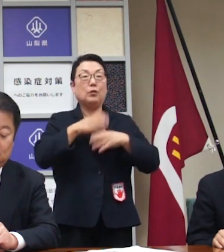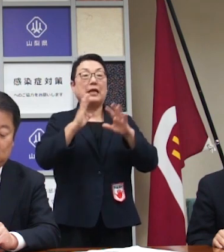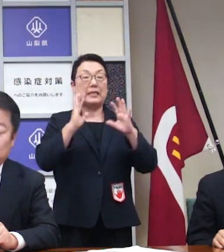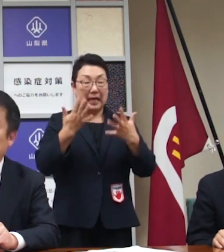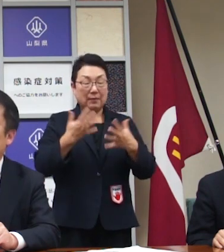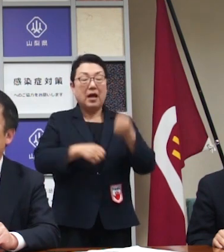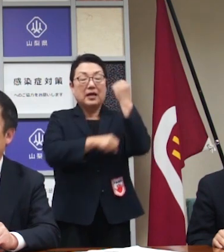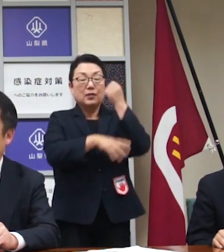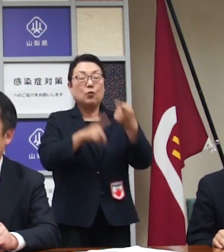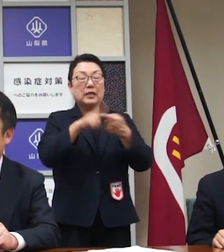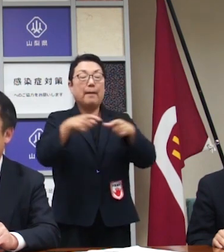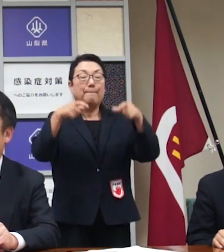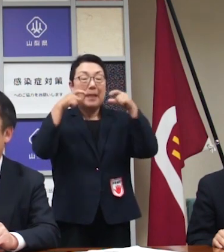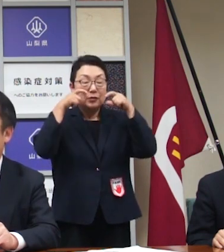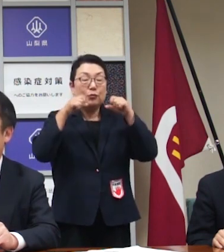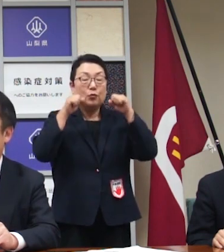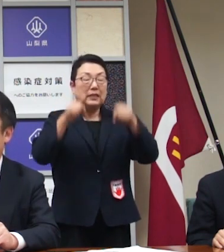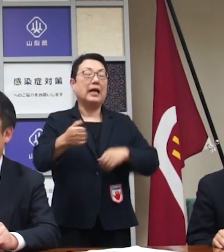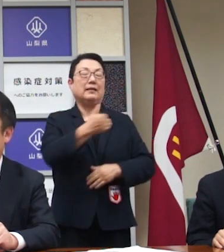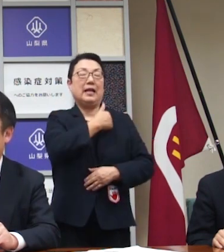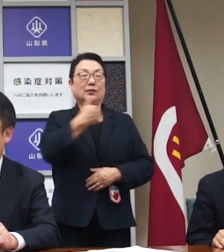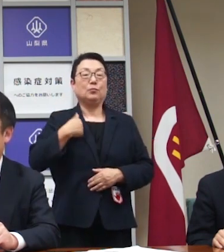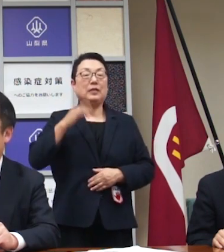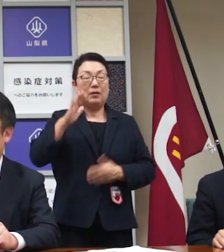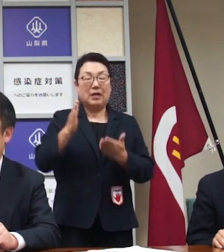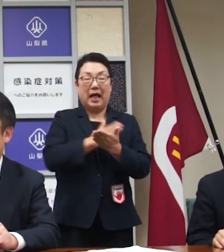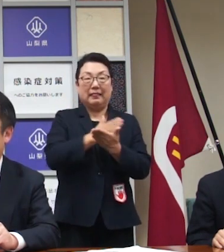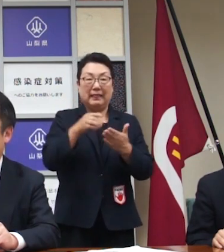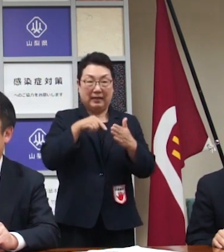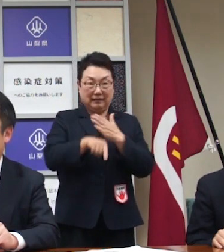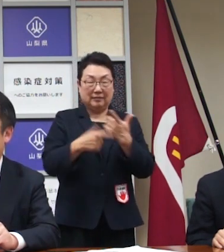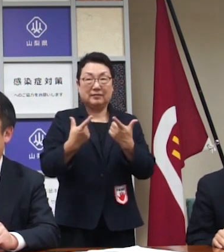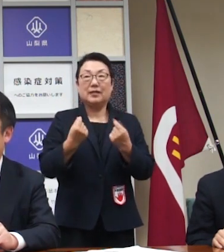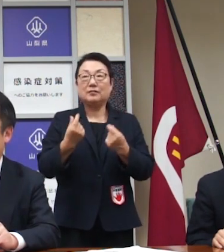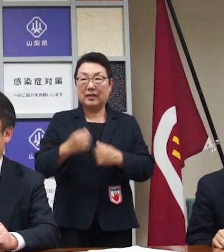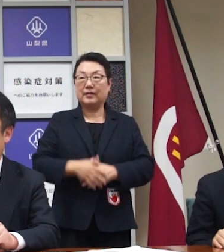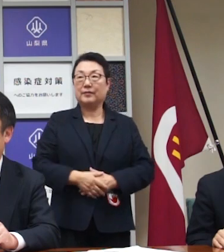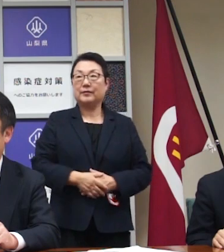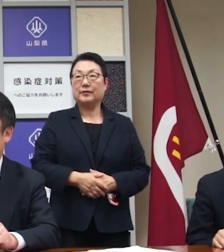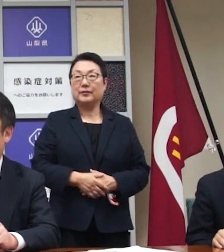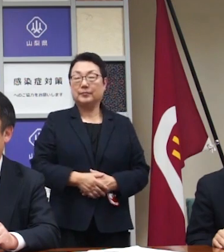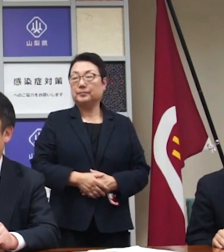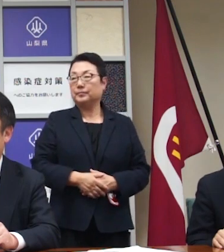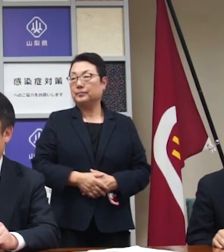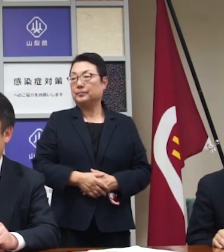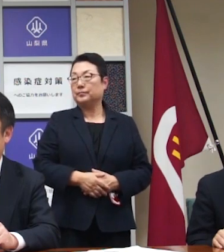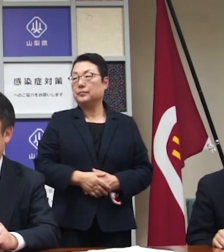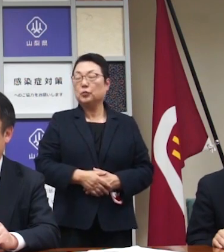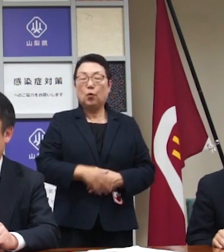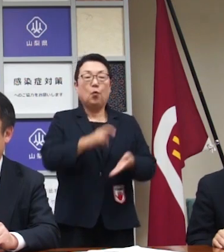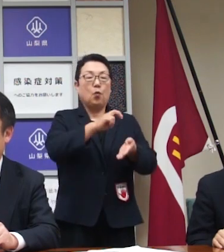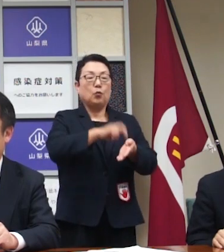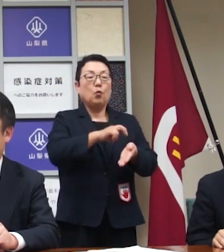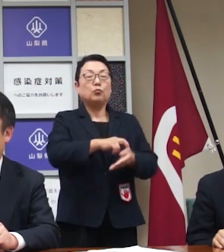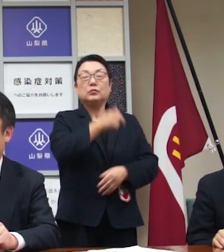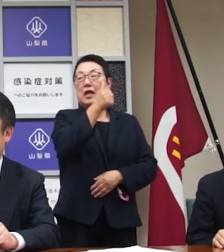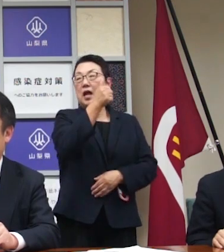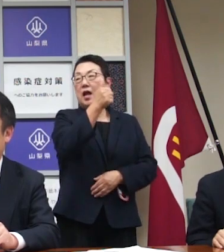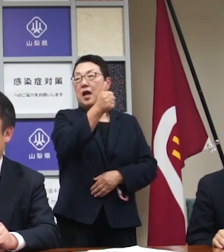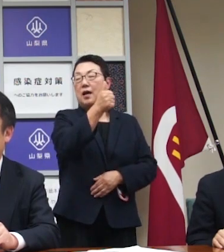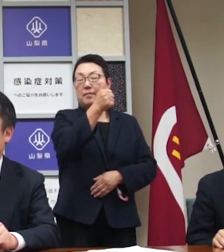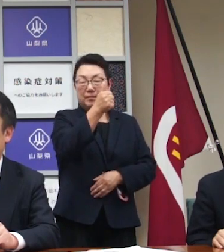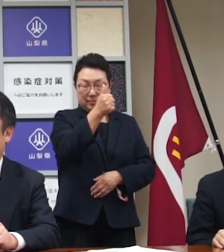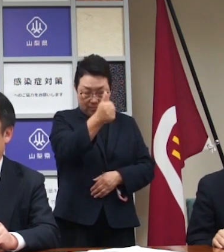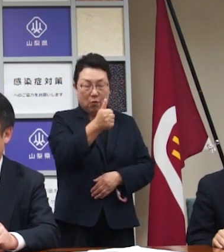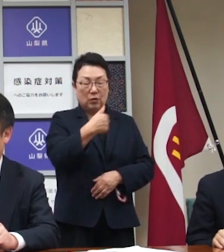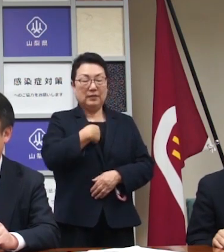にはマスクをしていたから大丈夫であるというご判断ですね、患者さんがね。 ドクターの方も念の